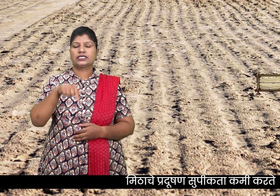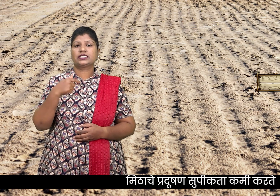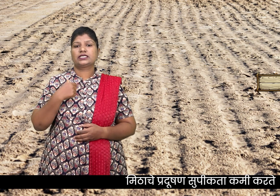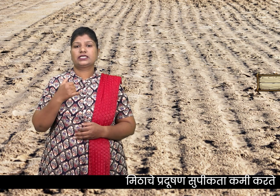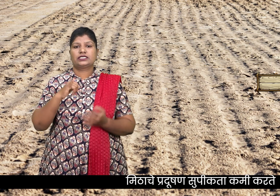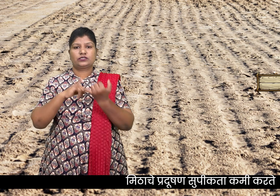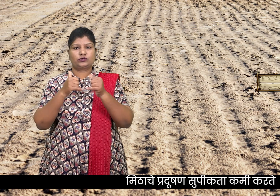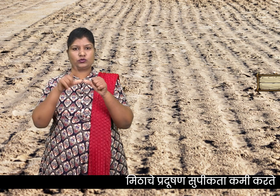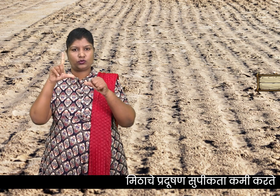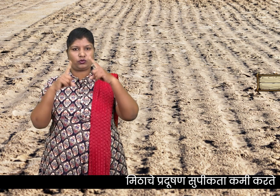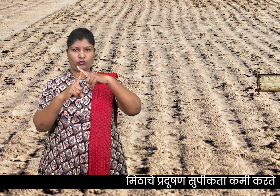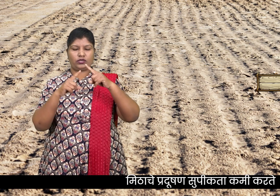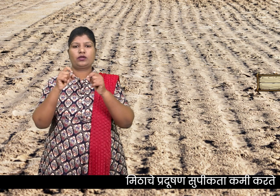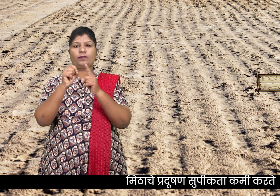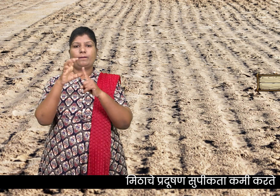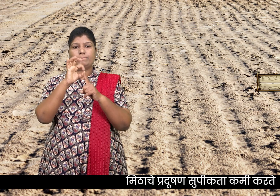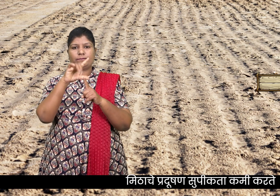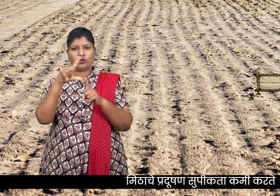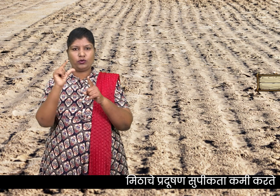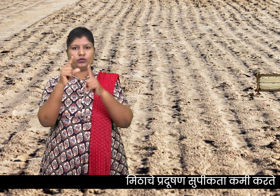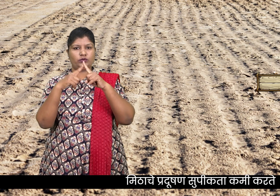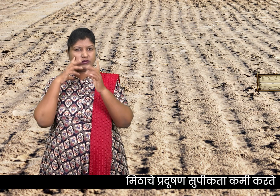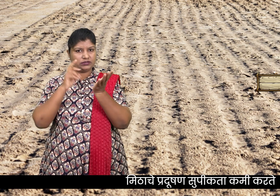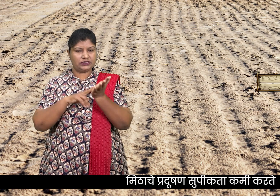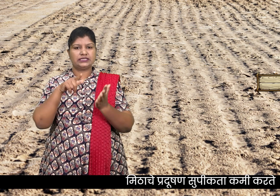मिठाचे प्रदूषण सुपीकता कमी करते